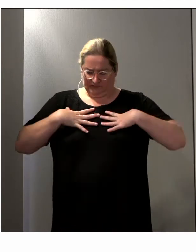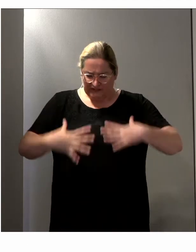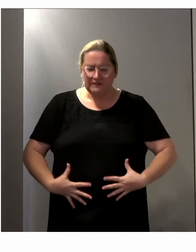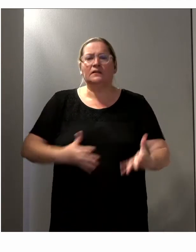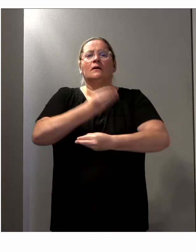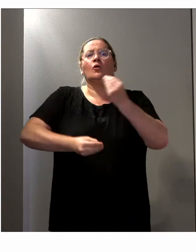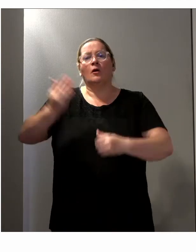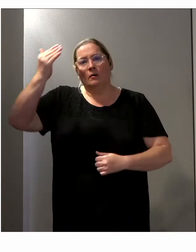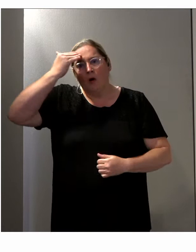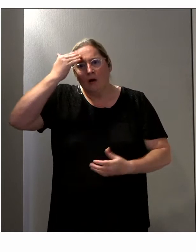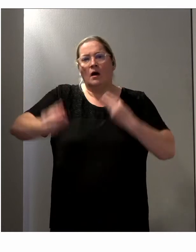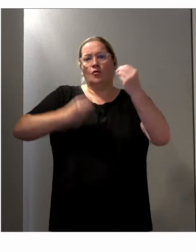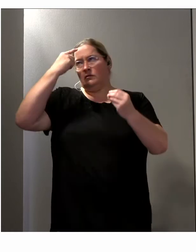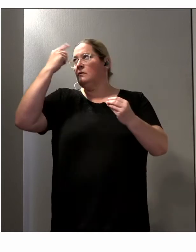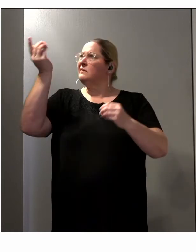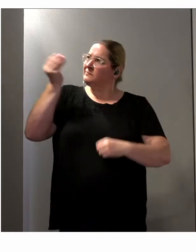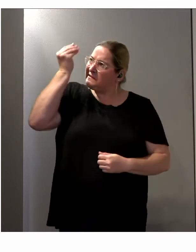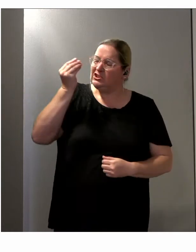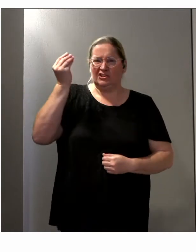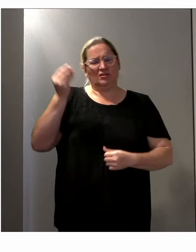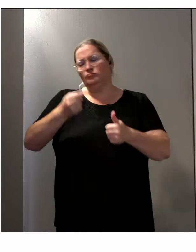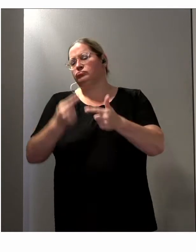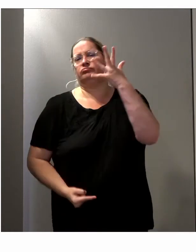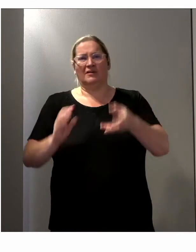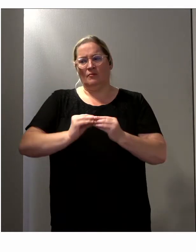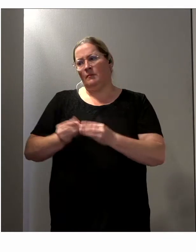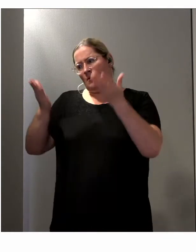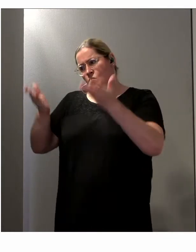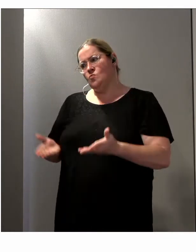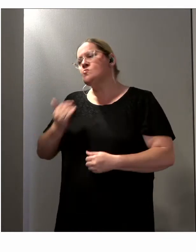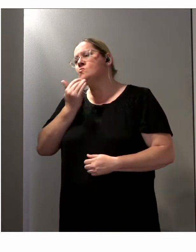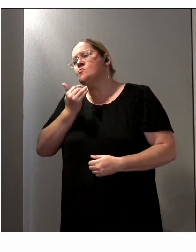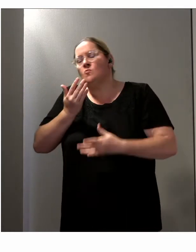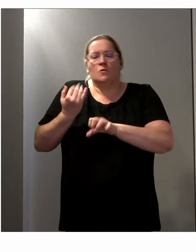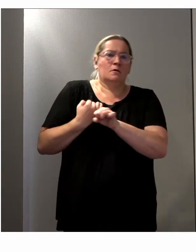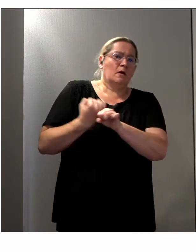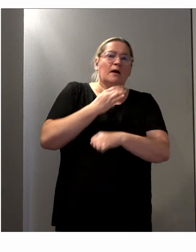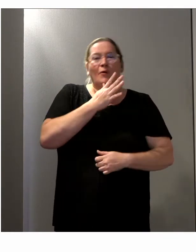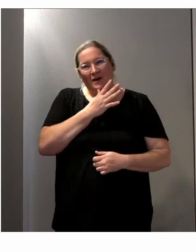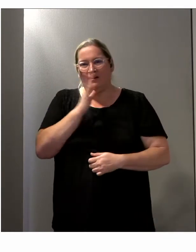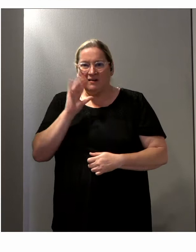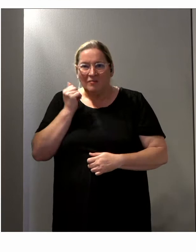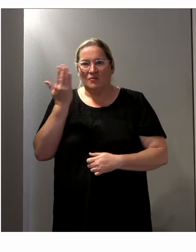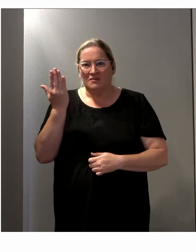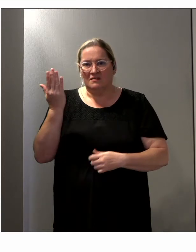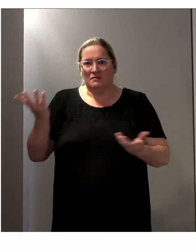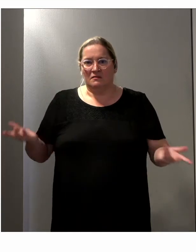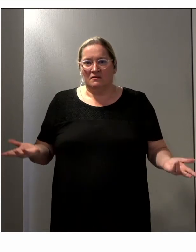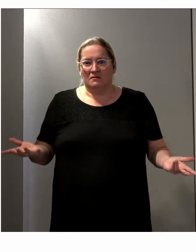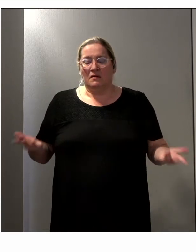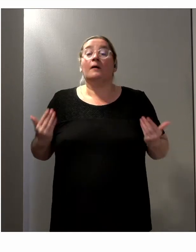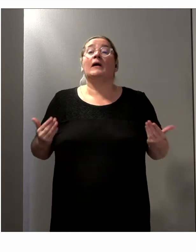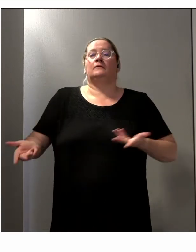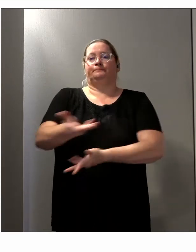physiques, mentales, psychiques ou autres. Alors, nous allons engager cette discussion et pour